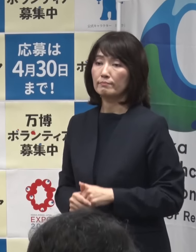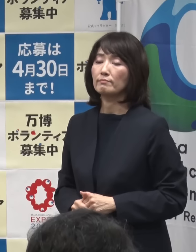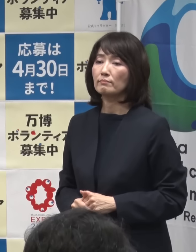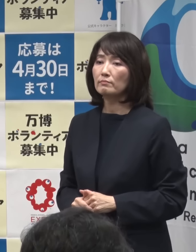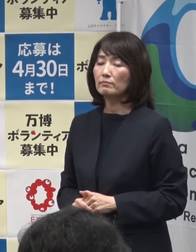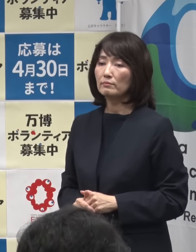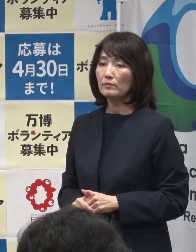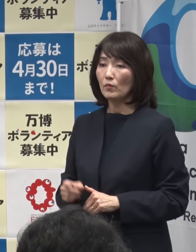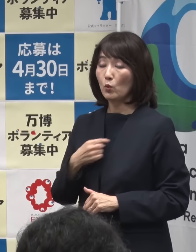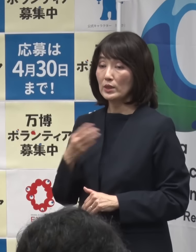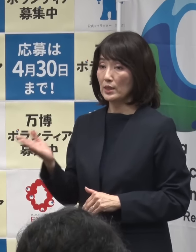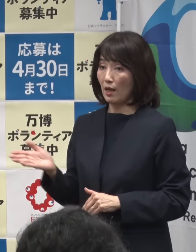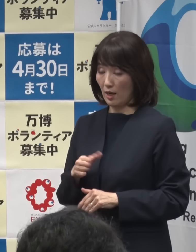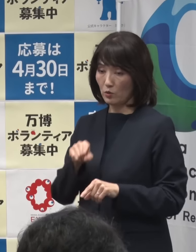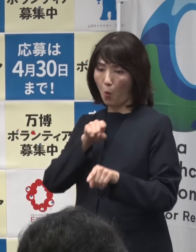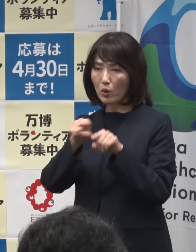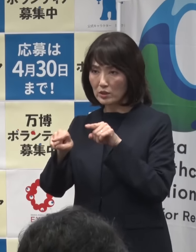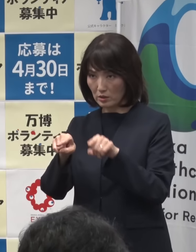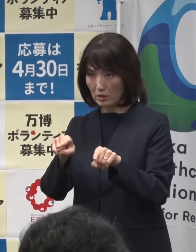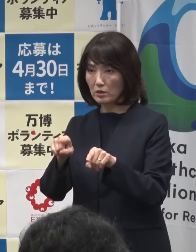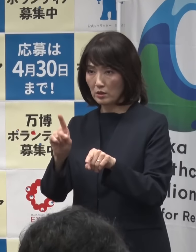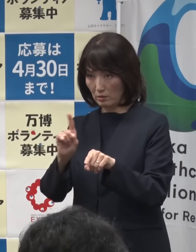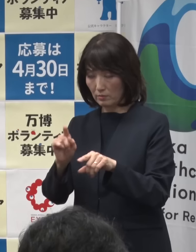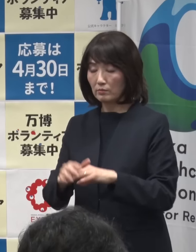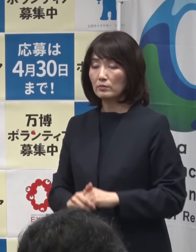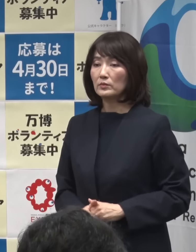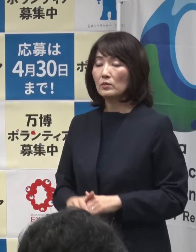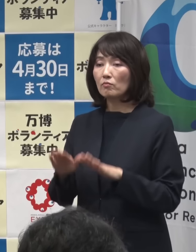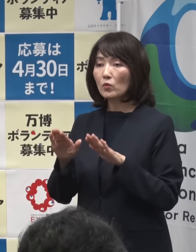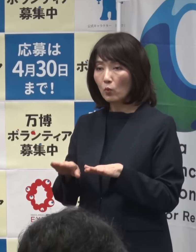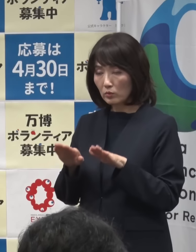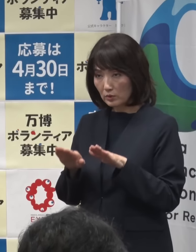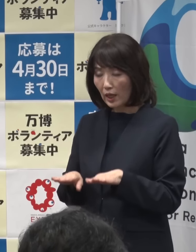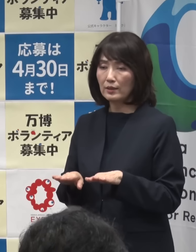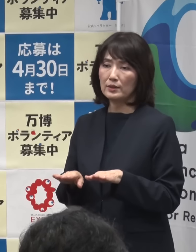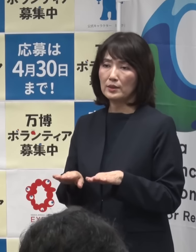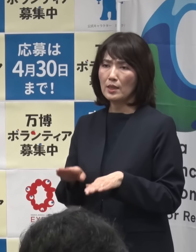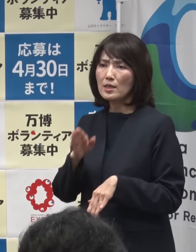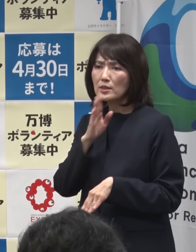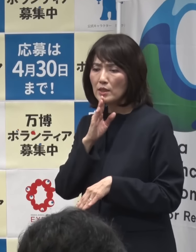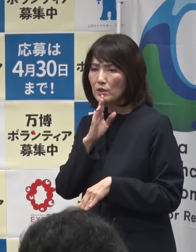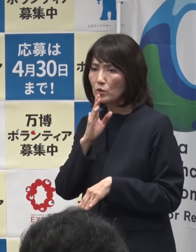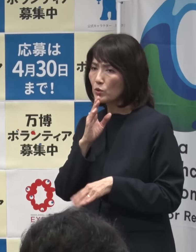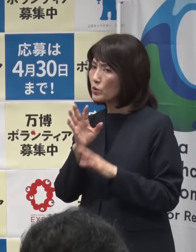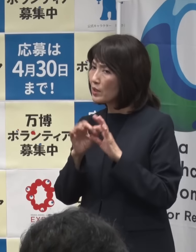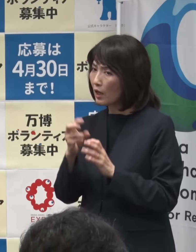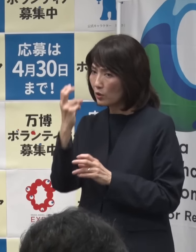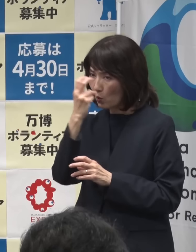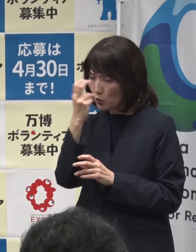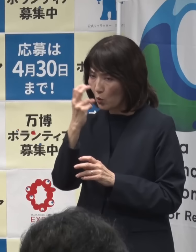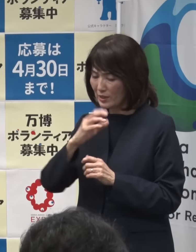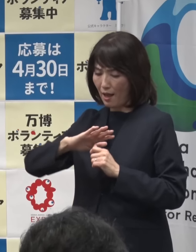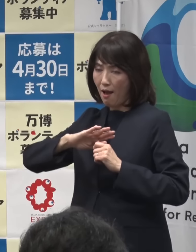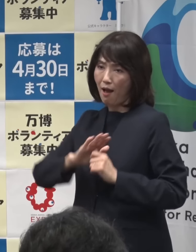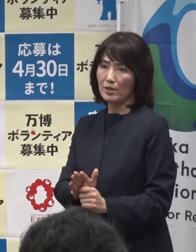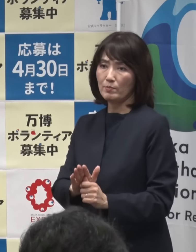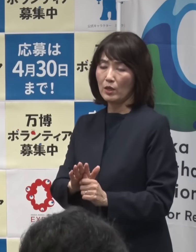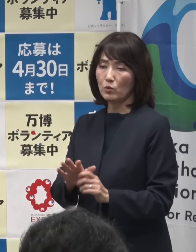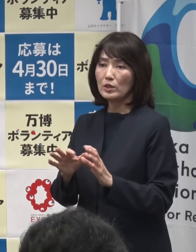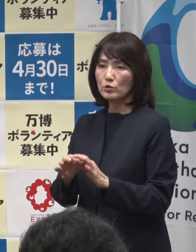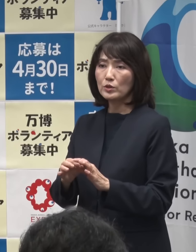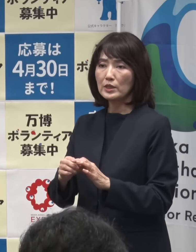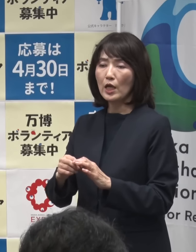でこちらから出した指示とすれば、今回やはりその事実関係の調査、そしてハラスメントについての認定、